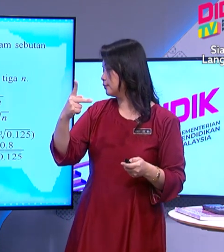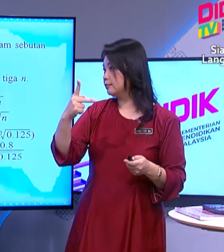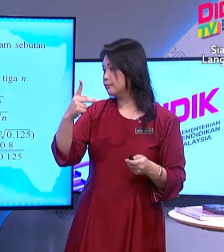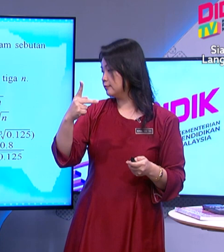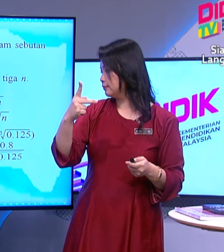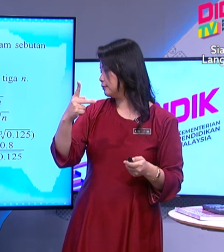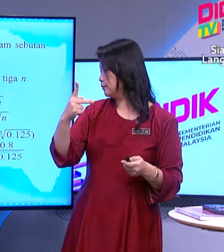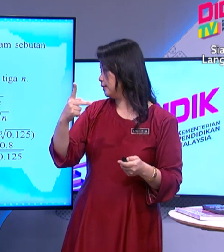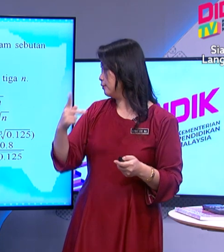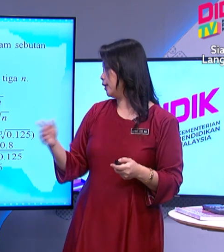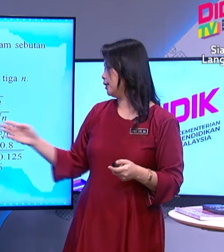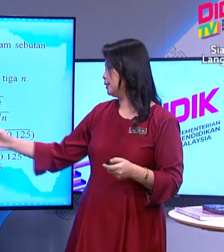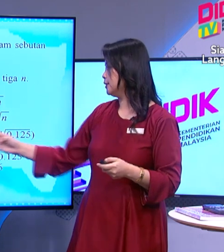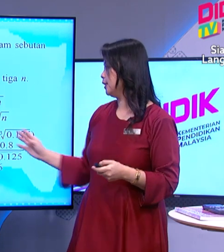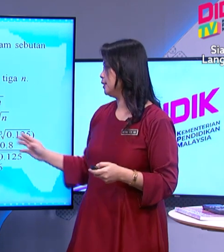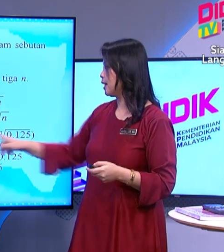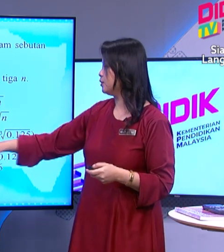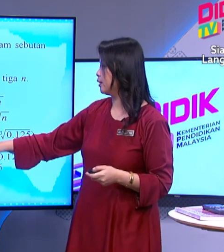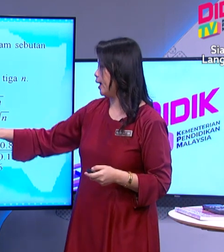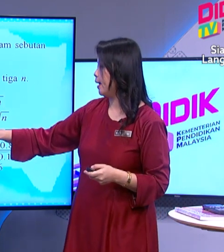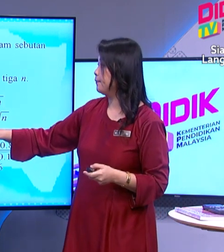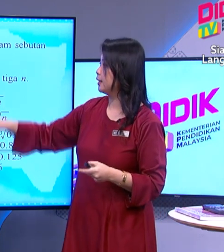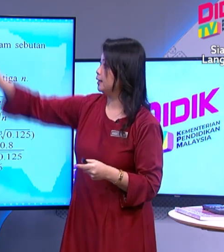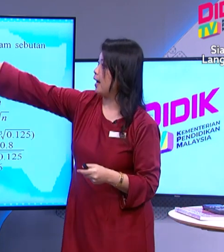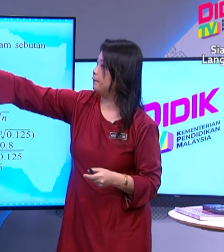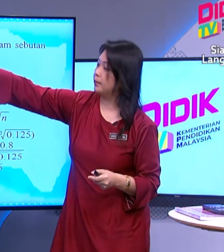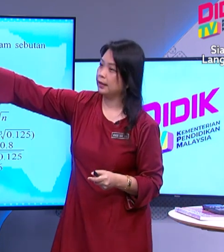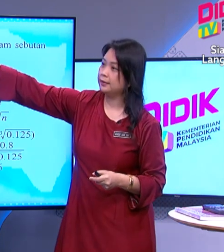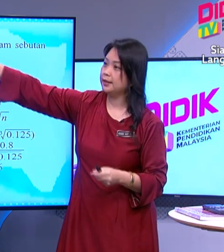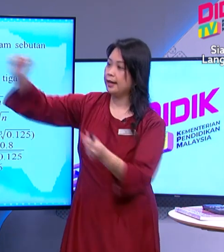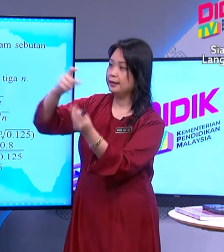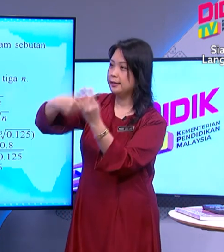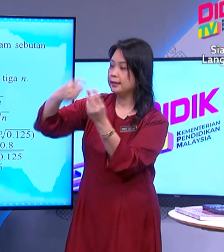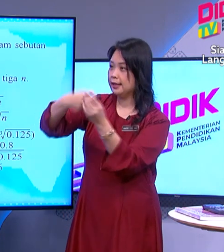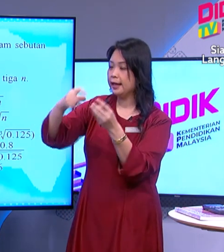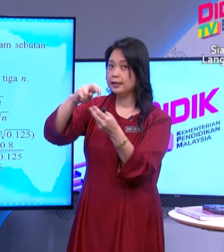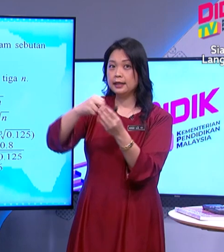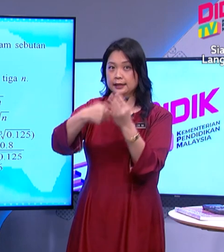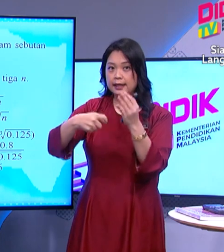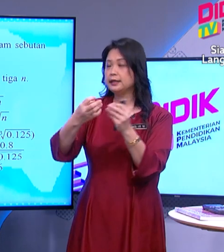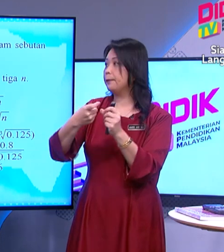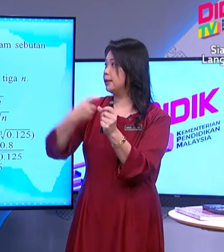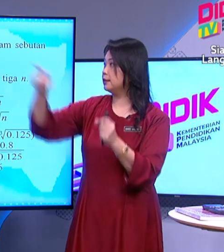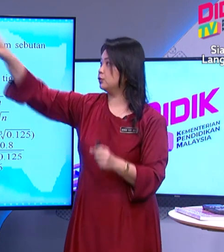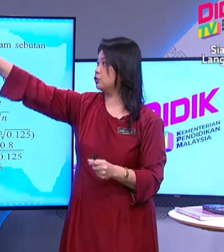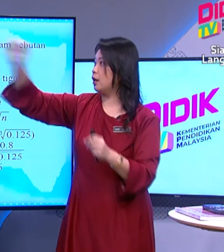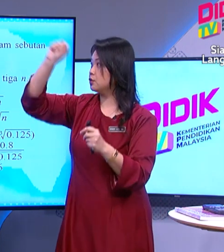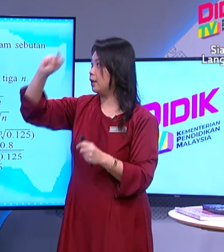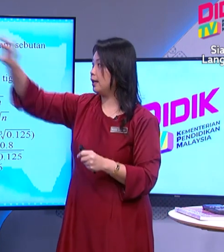the lounge Hai kek di sini sama juga m kita ambil gantikan nilai-nilai daripada soal-soal